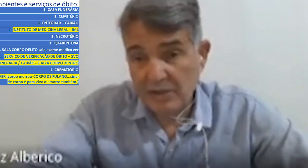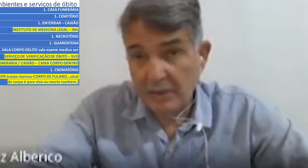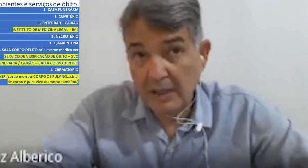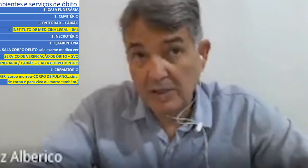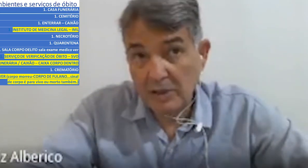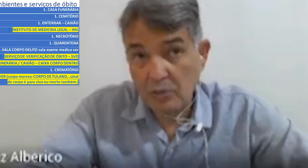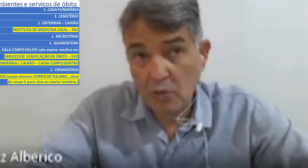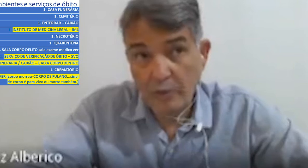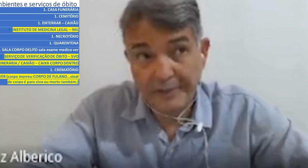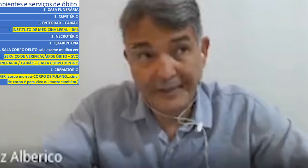uma caixa com o corpo dentro.